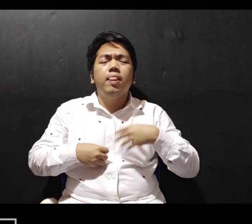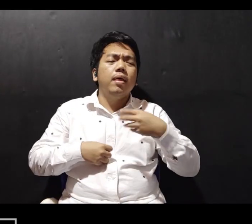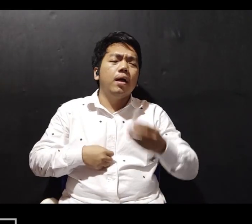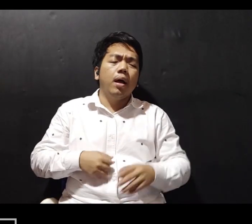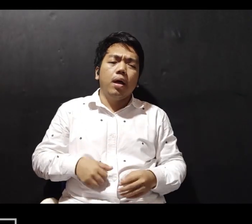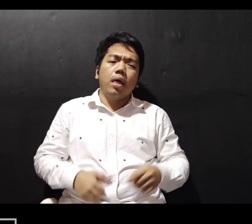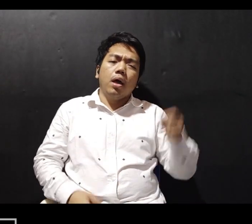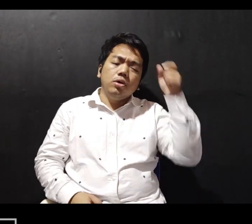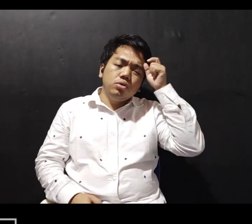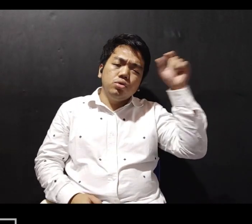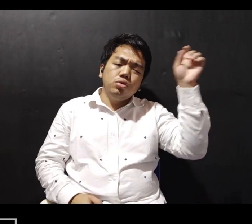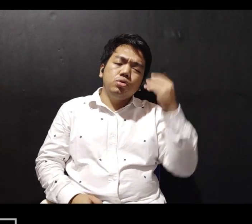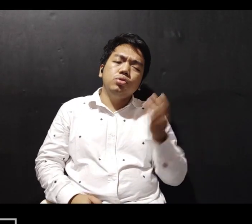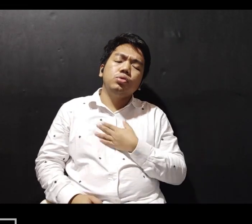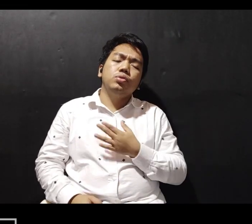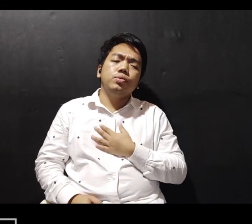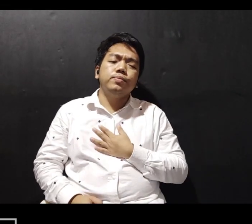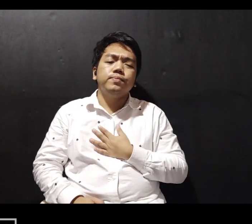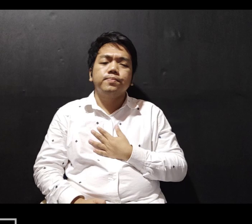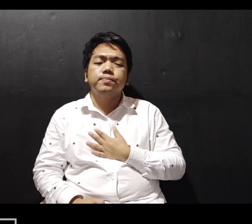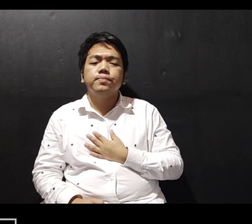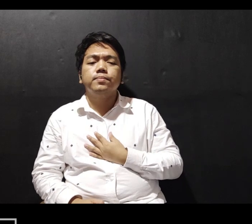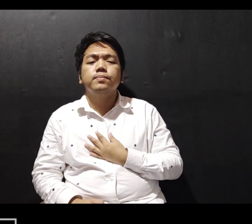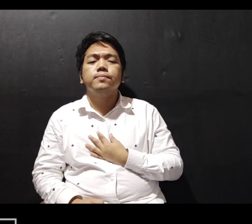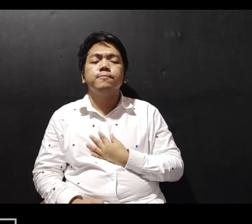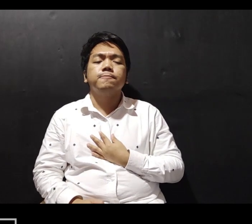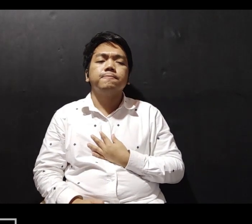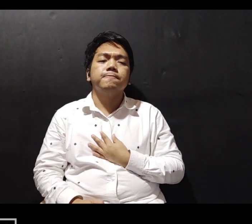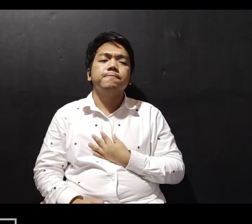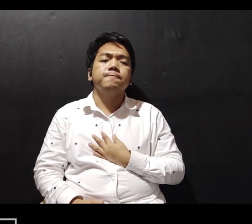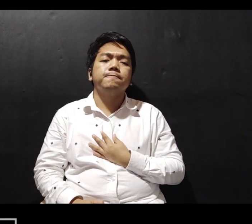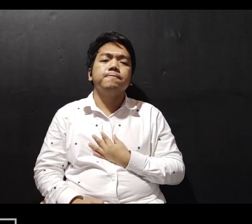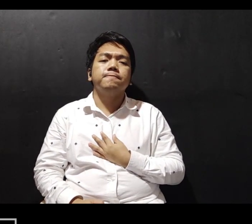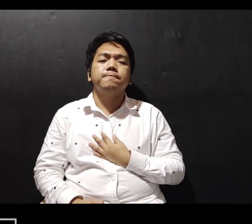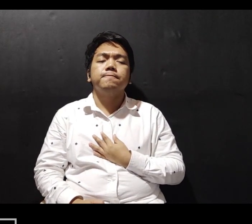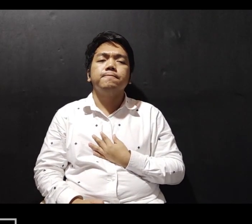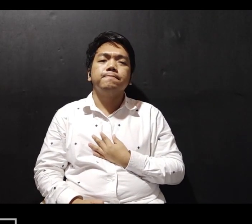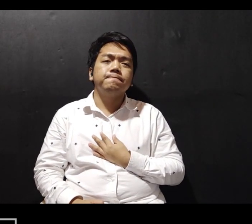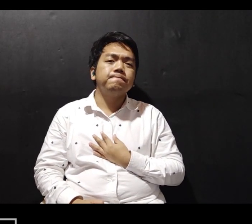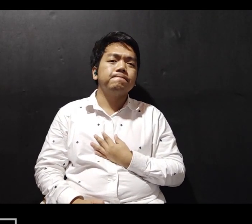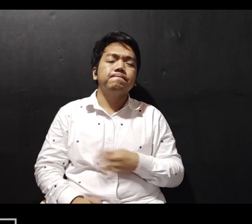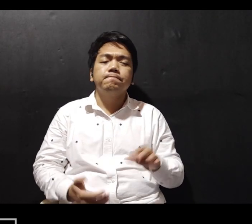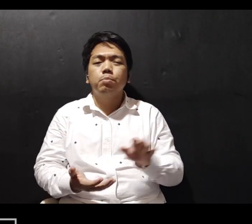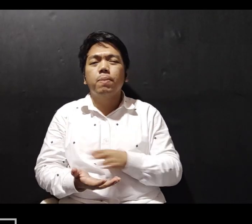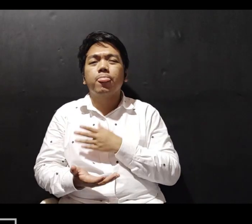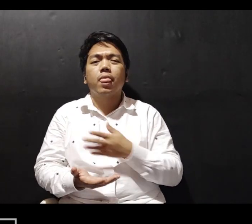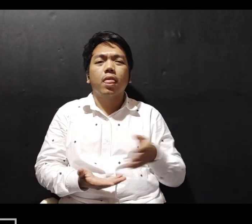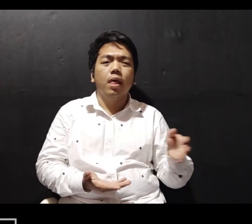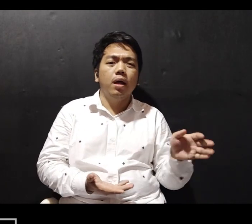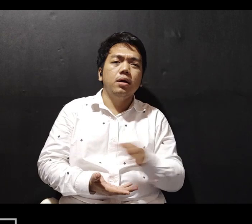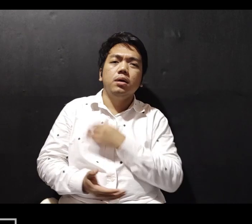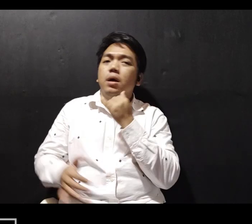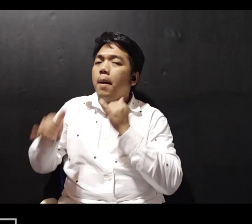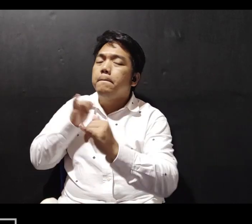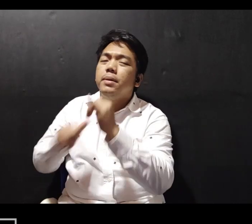besar melimpah. Mari katakan dengan iman, bersamamu Bapa sekali lagi. Ini